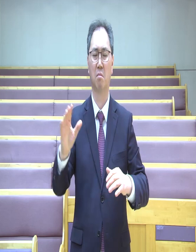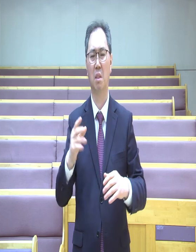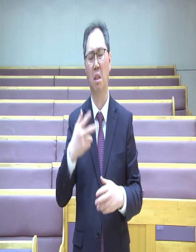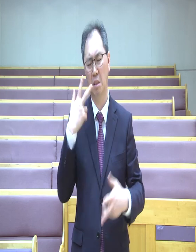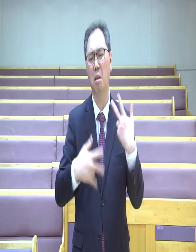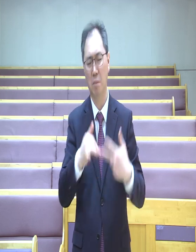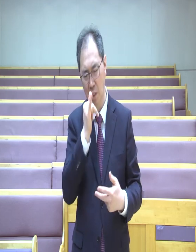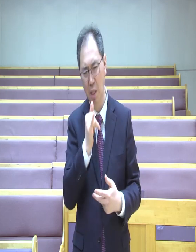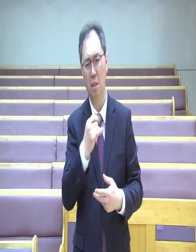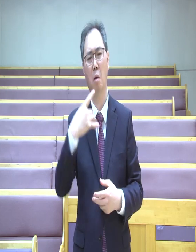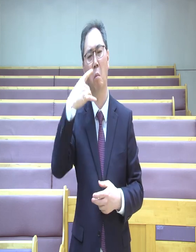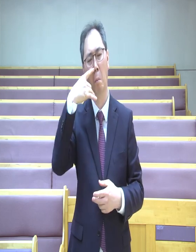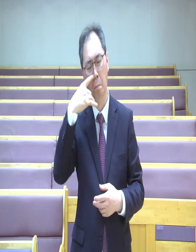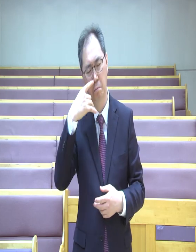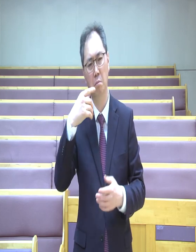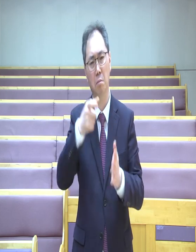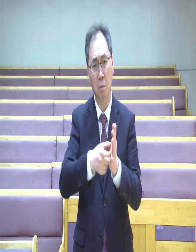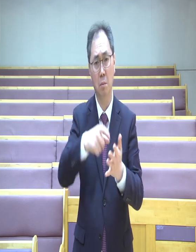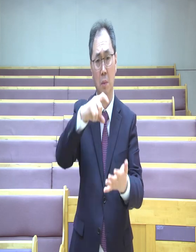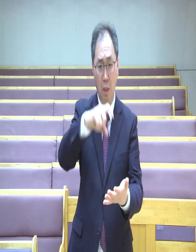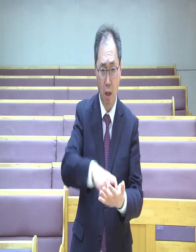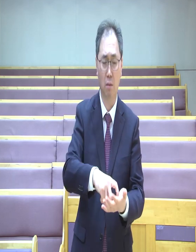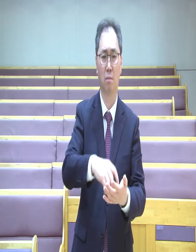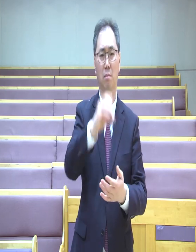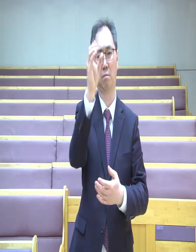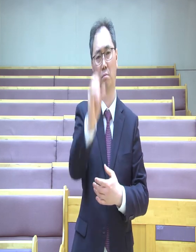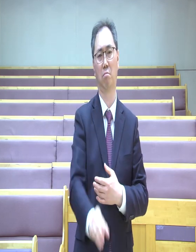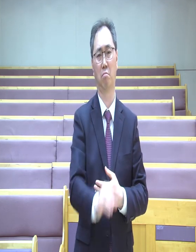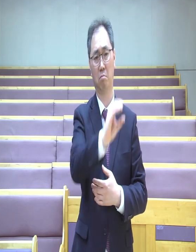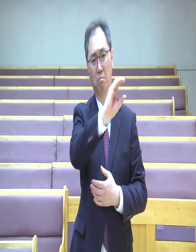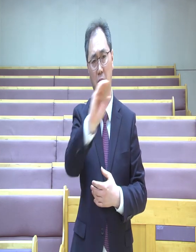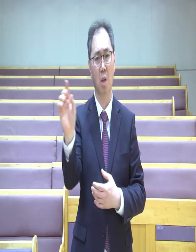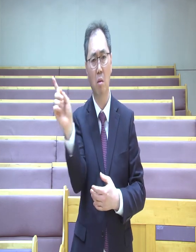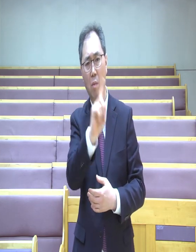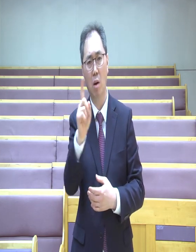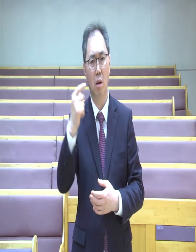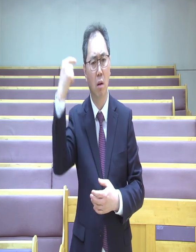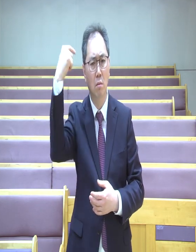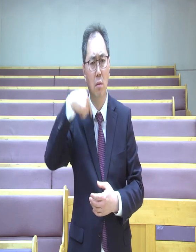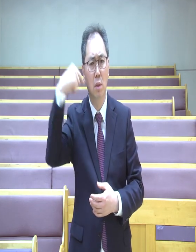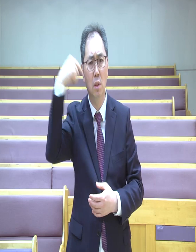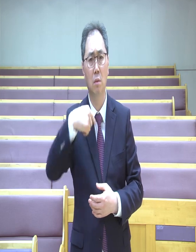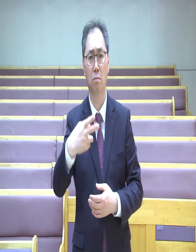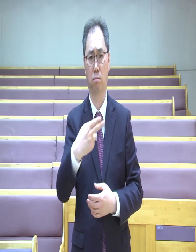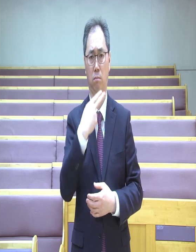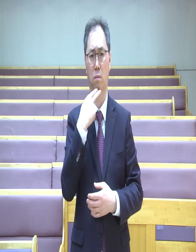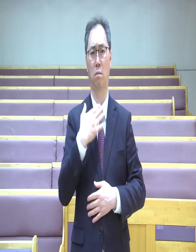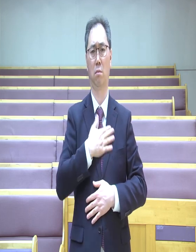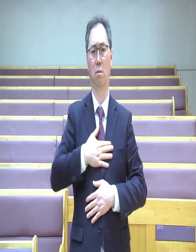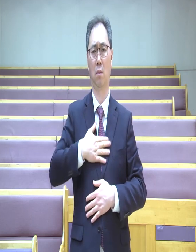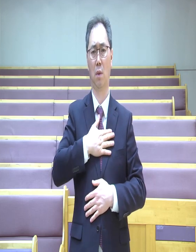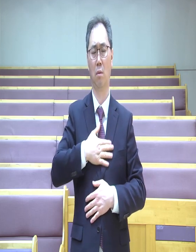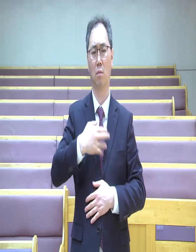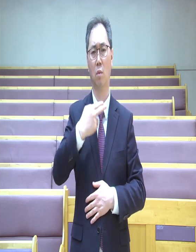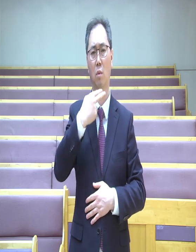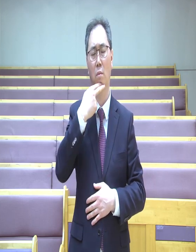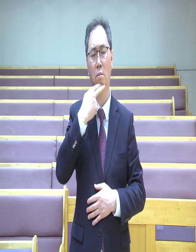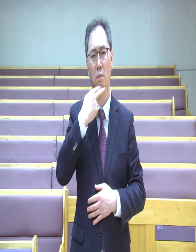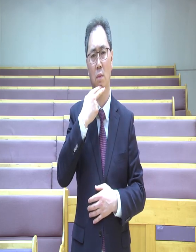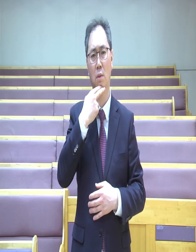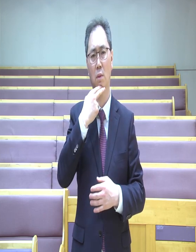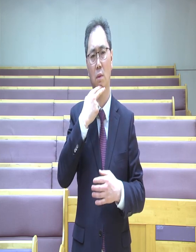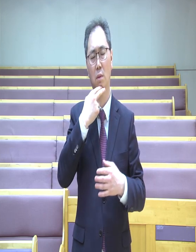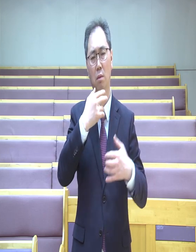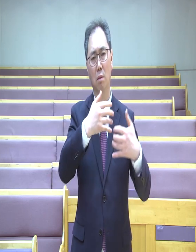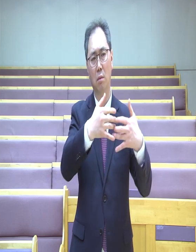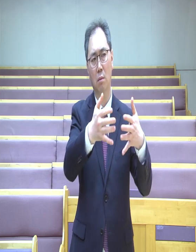재미거리요 호기심거린, 십자가와 아무런 감각이 없는, 아무런 느낌도 없는 그런